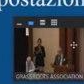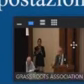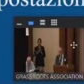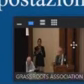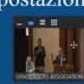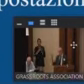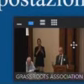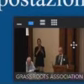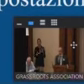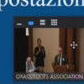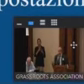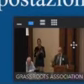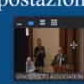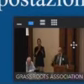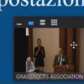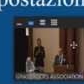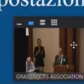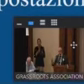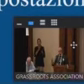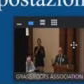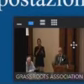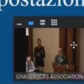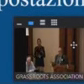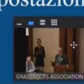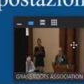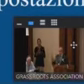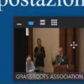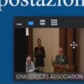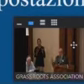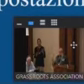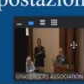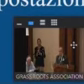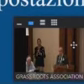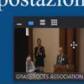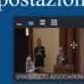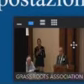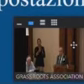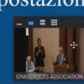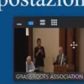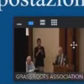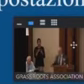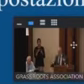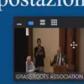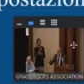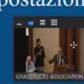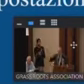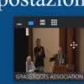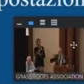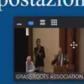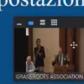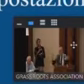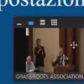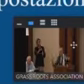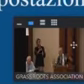cartella clinica, sarà l'app che indicherà al paziente che cosa scrivere, senza lunghe frasi: mi scusi